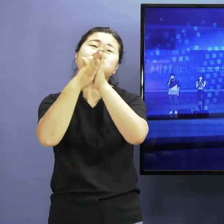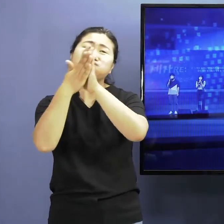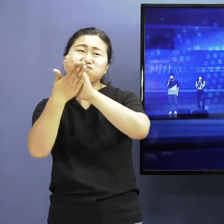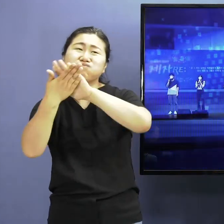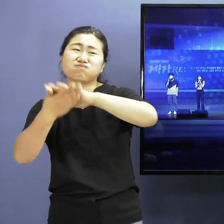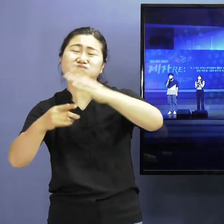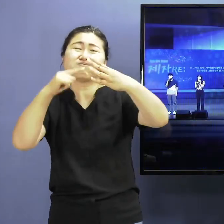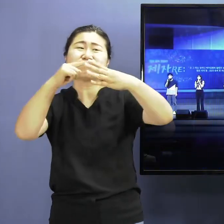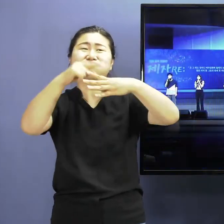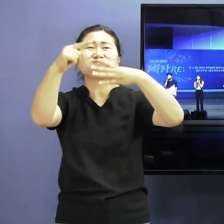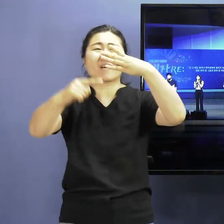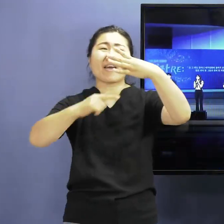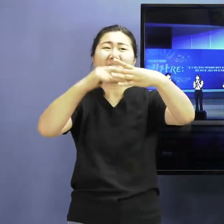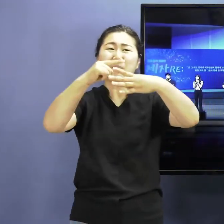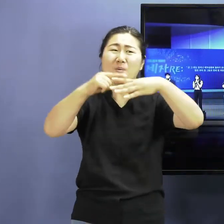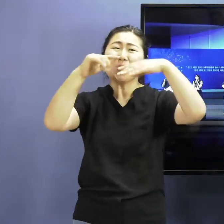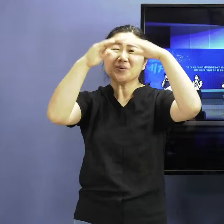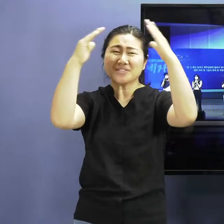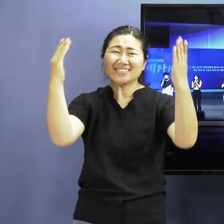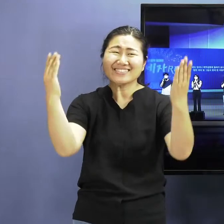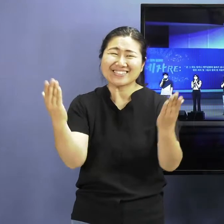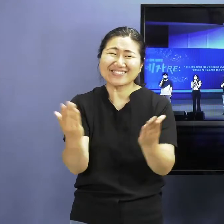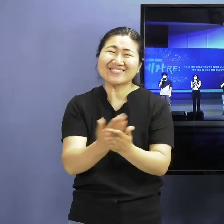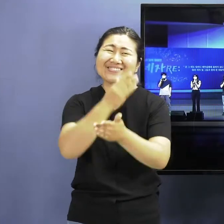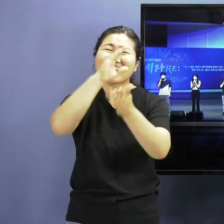변하는 계절의 모든